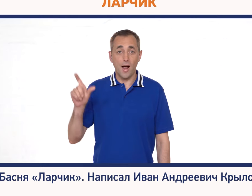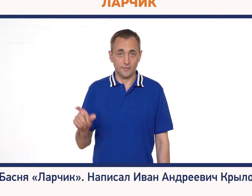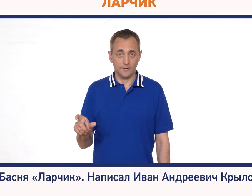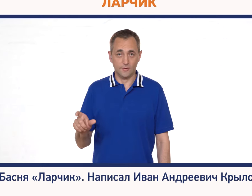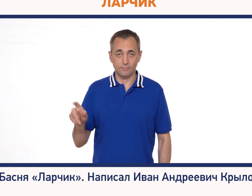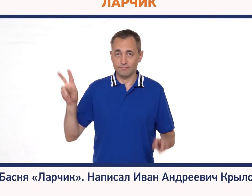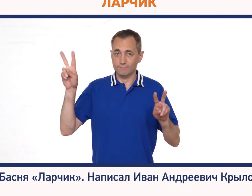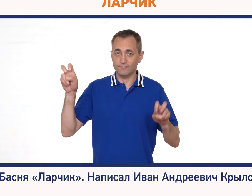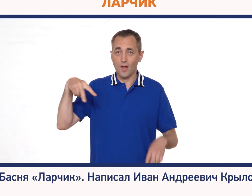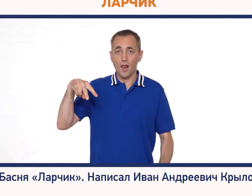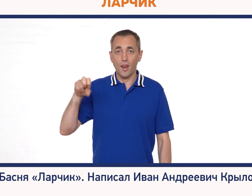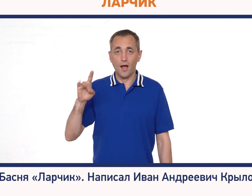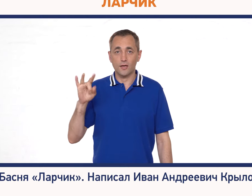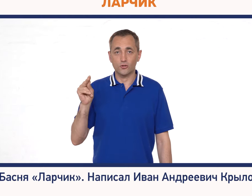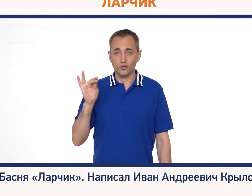Басня